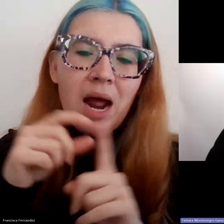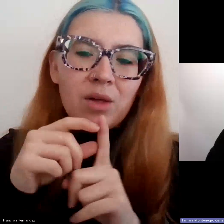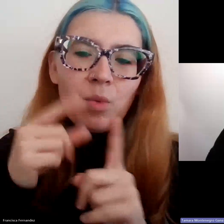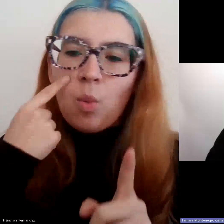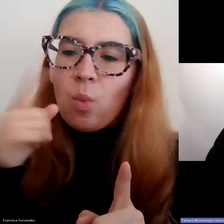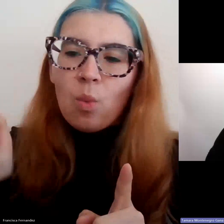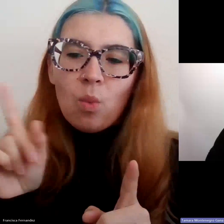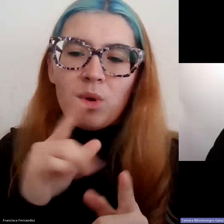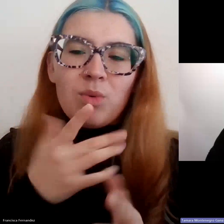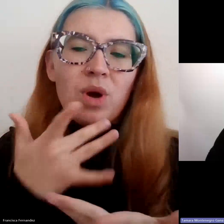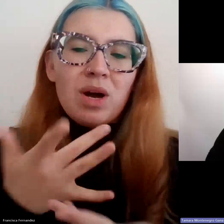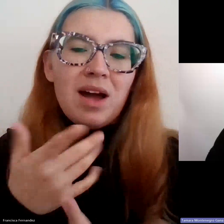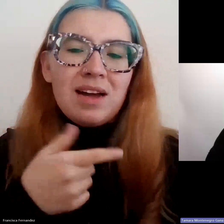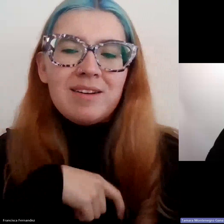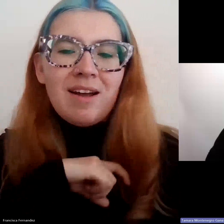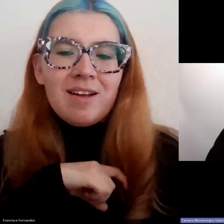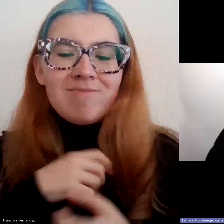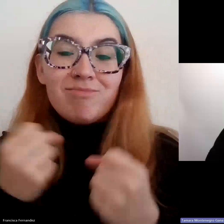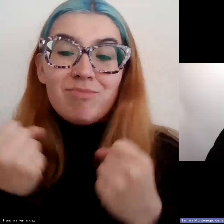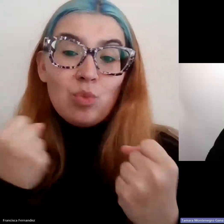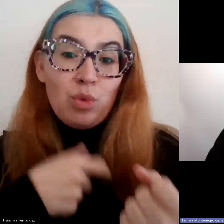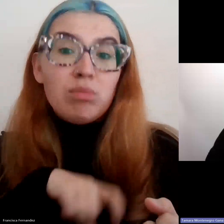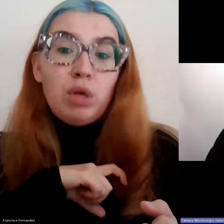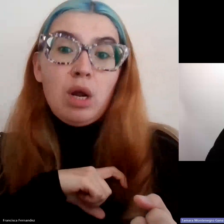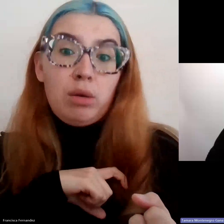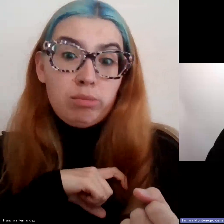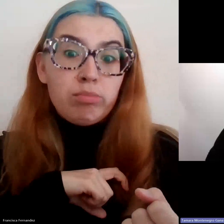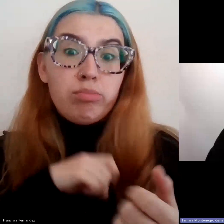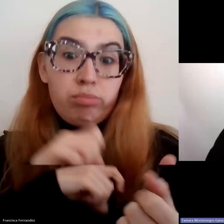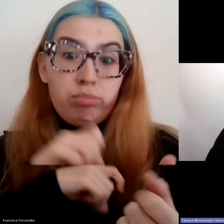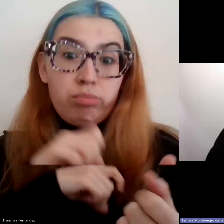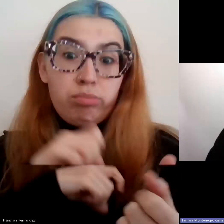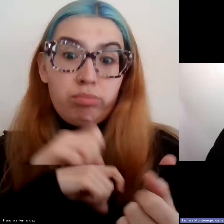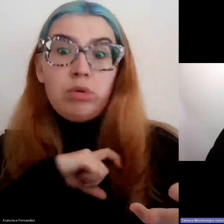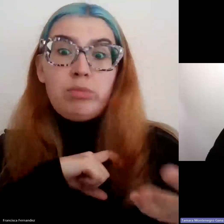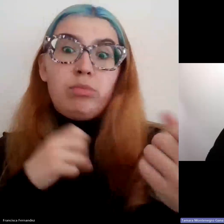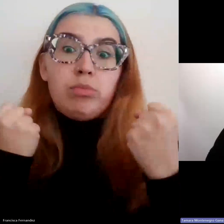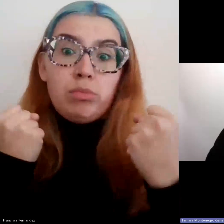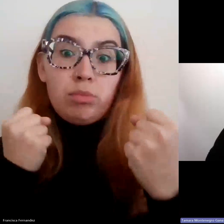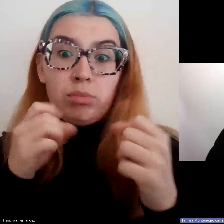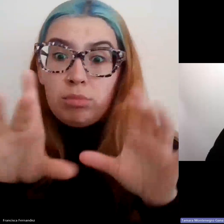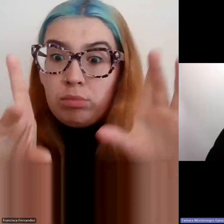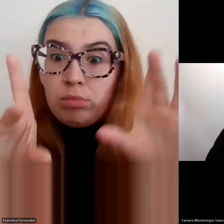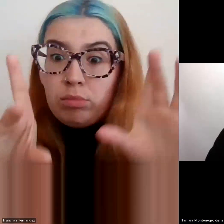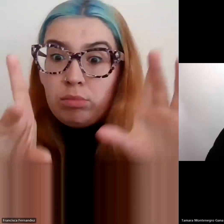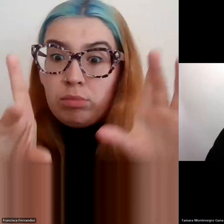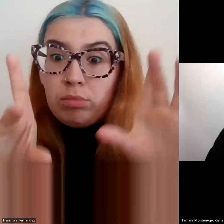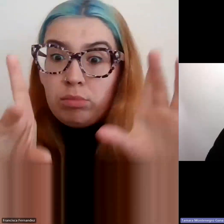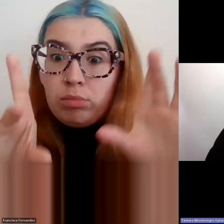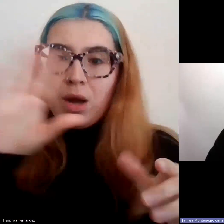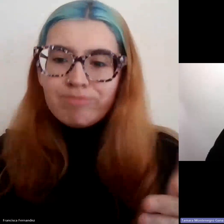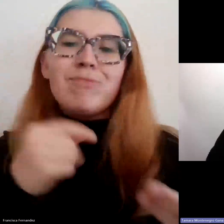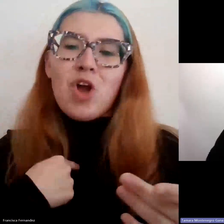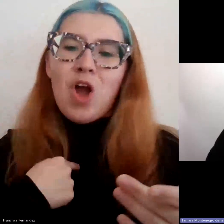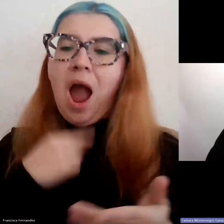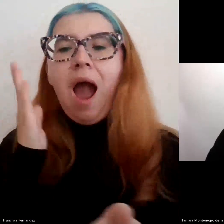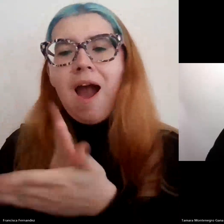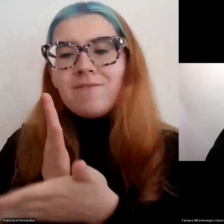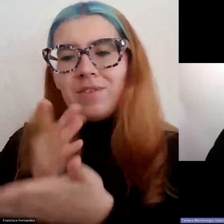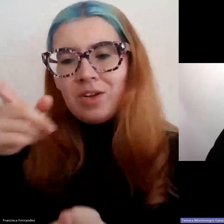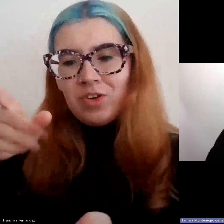la sala, ayudarle con las palabras que él no conocía, porque nosotros sabemos que el español a